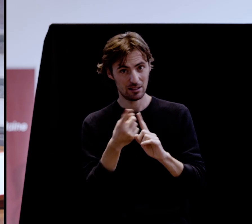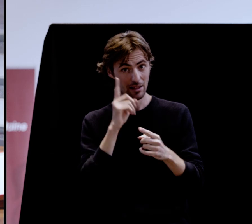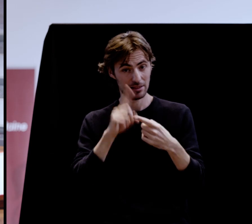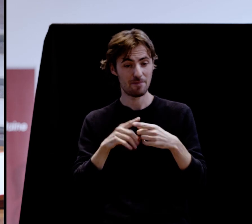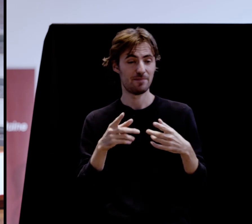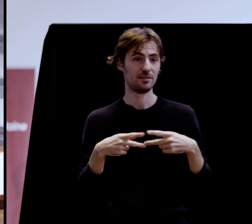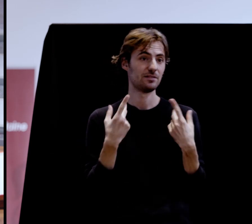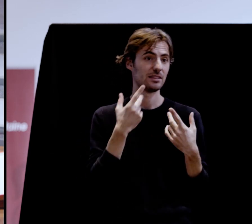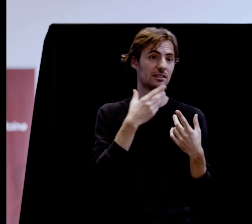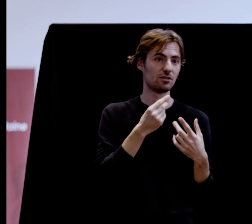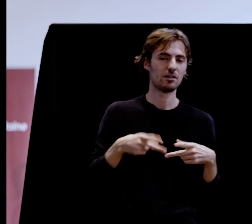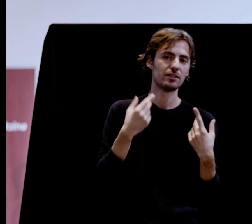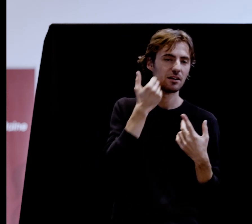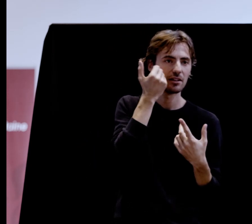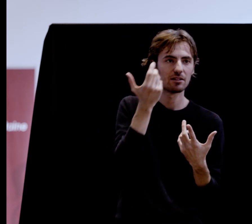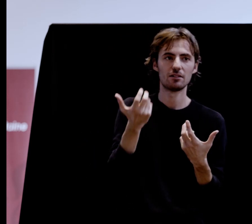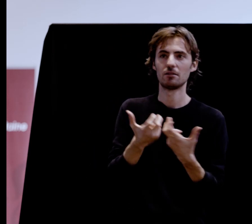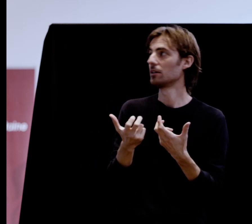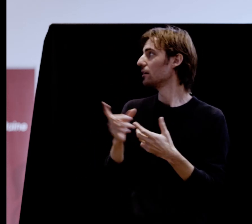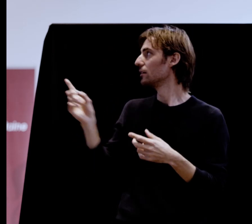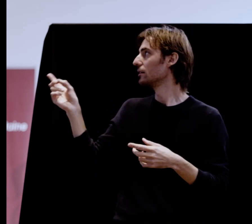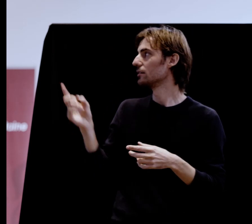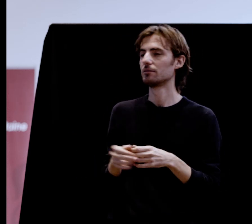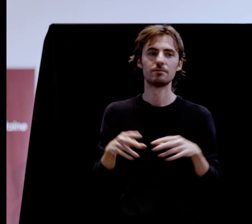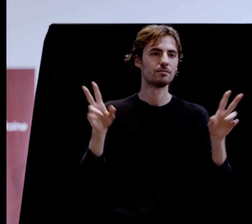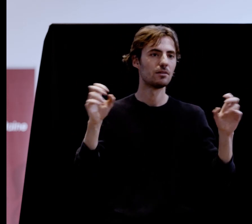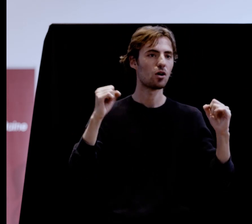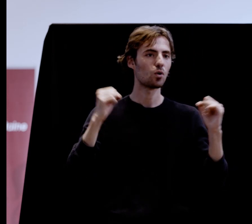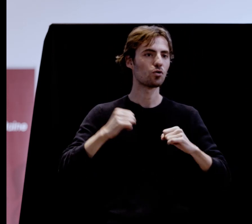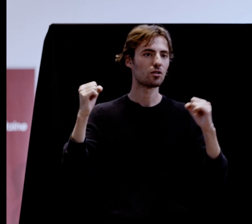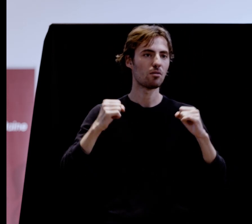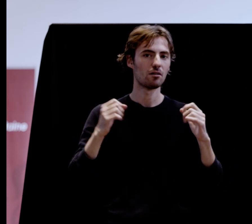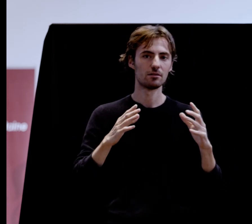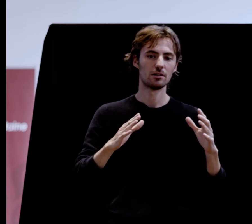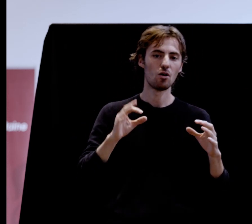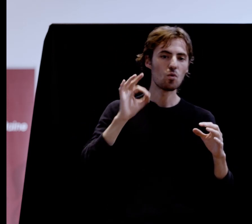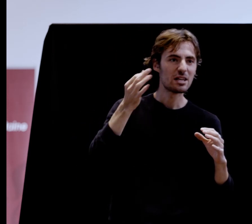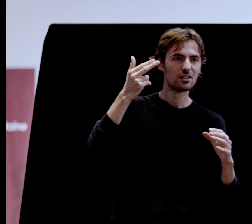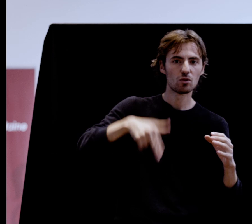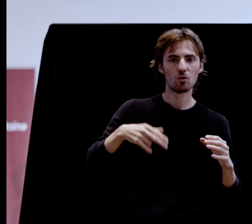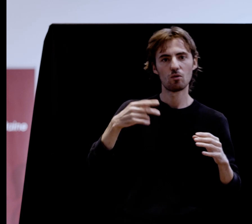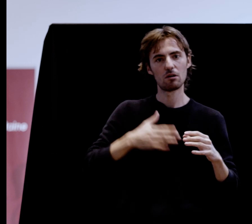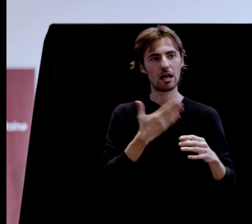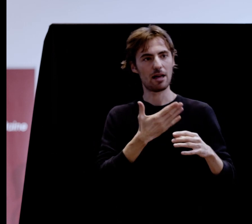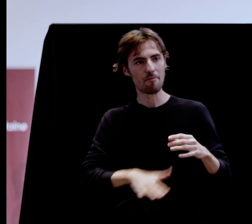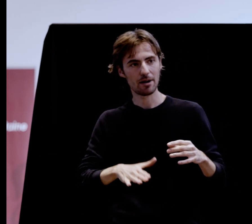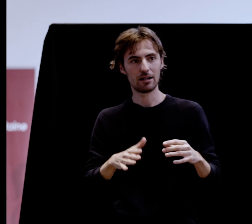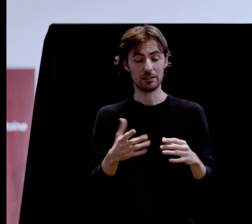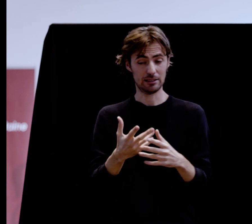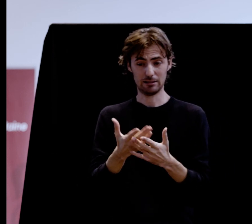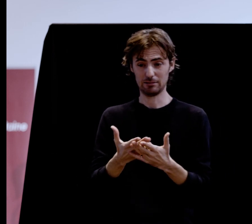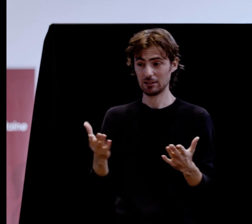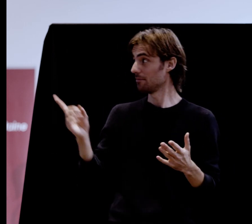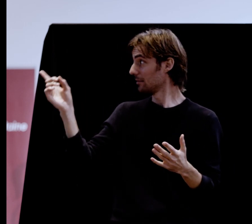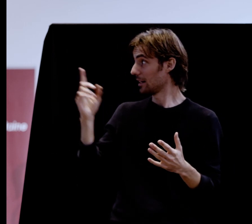affective et la vie sexuelle. Et donc, par exemple, là, juste cette notion très simple de consentement avec le oui, non, j'aime, je n'aime pas. Bon, il y en a plein d'autres que je ne vous ai pas mis, mais c'est pareil, ce sont